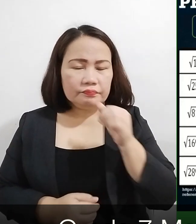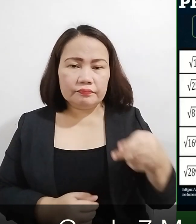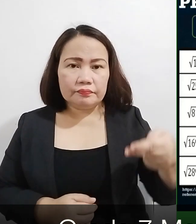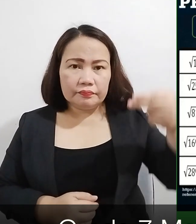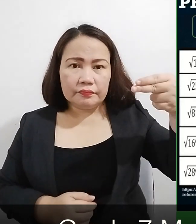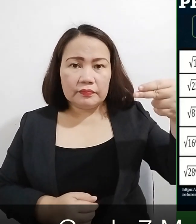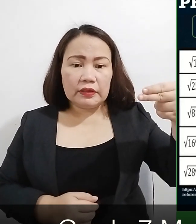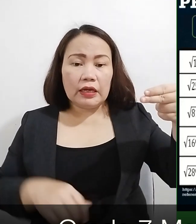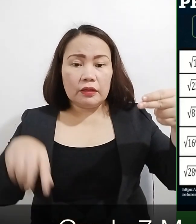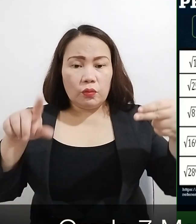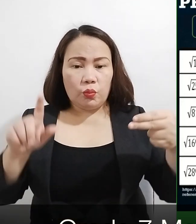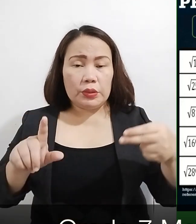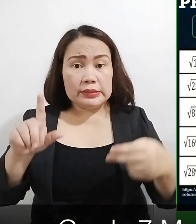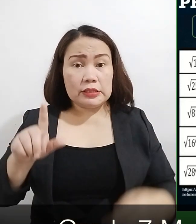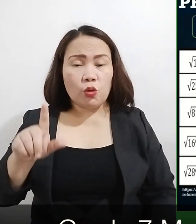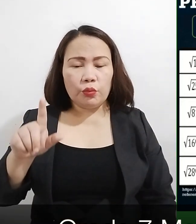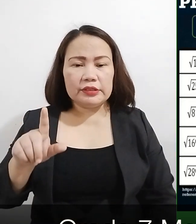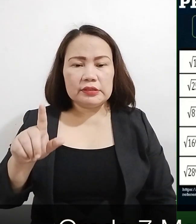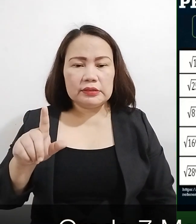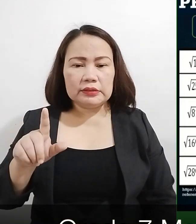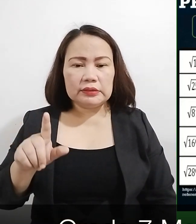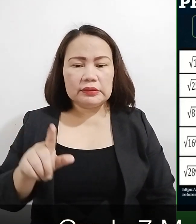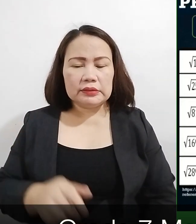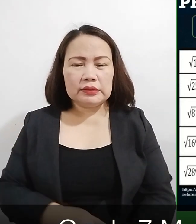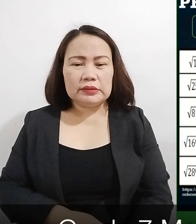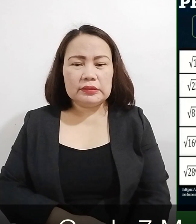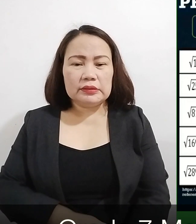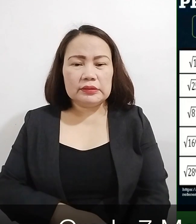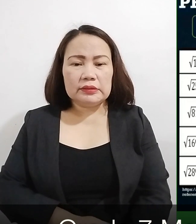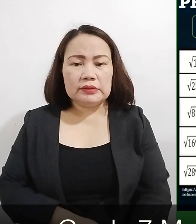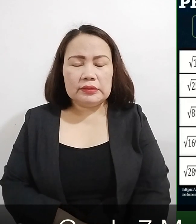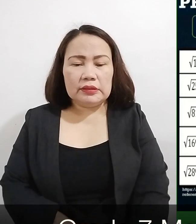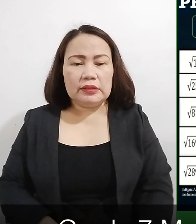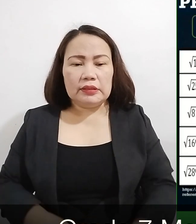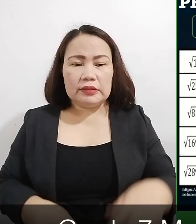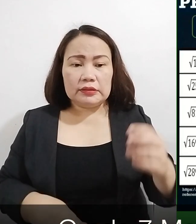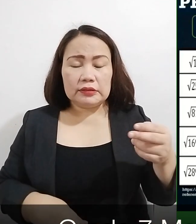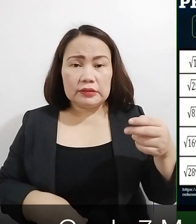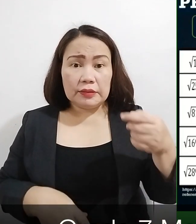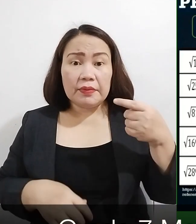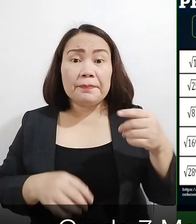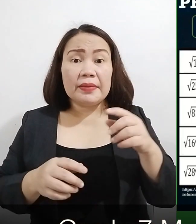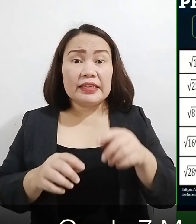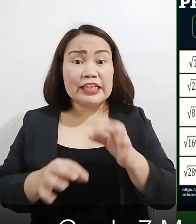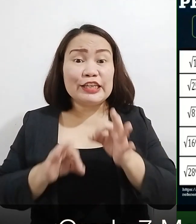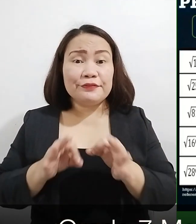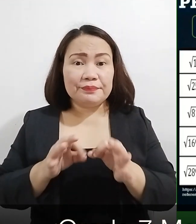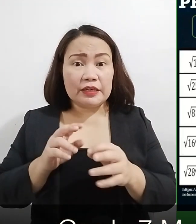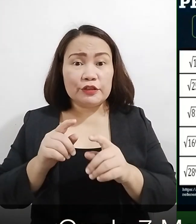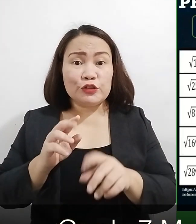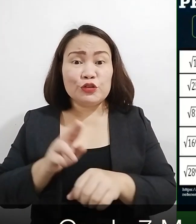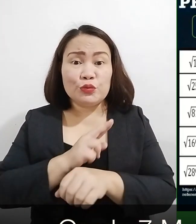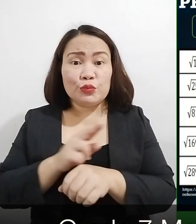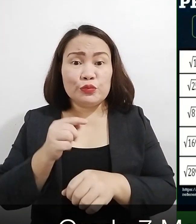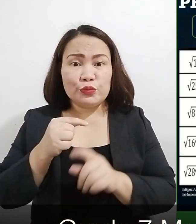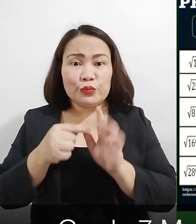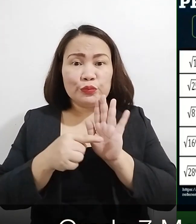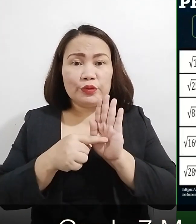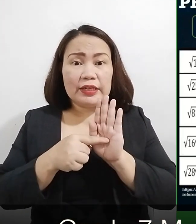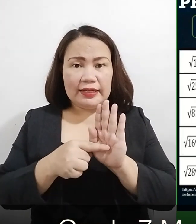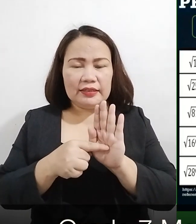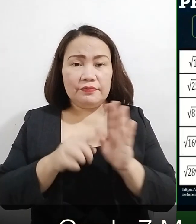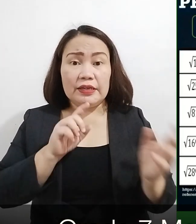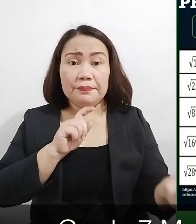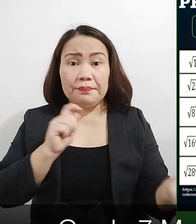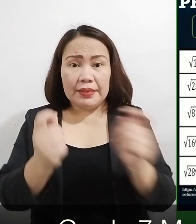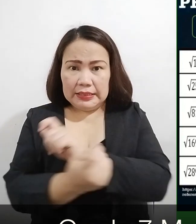here, hindi po siya ang mataas. Siya po ngayon ang mababa. Okay? And then yung square root of 49 natin, negative square root of